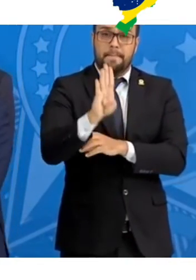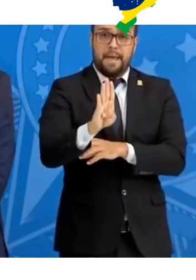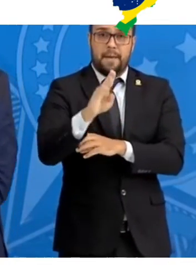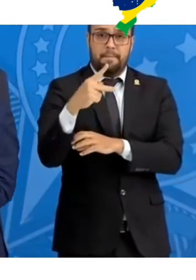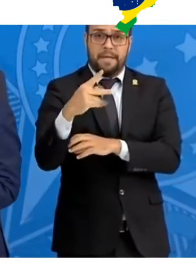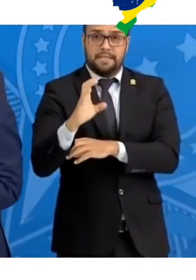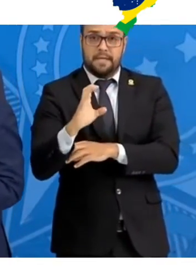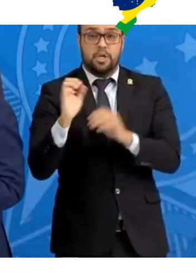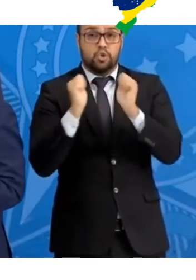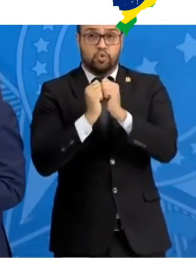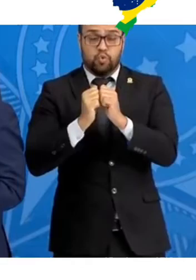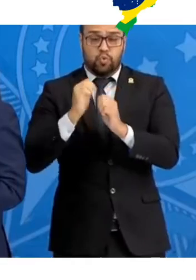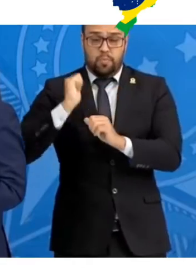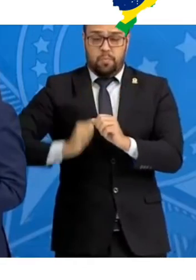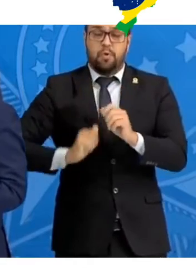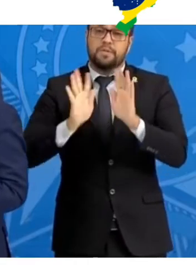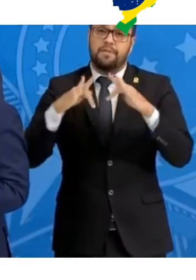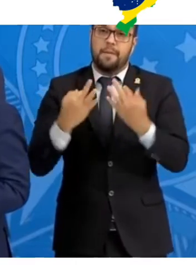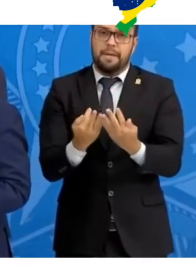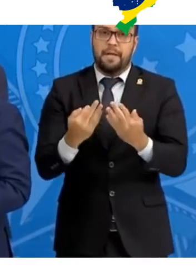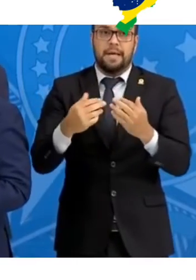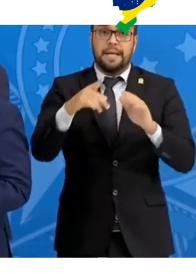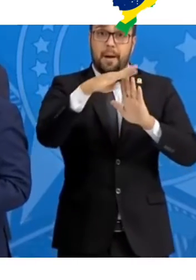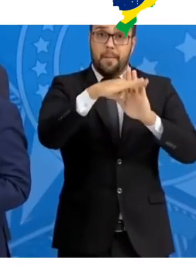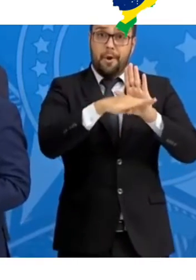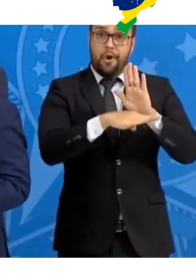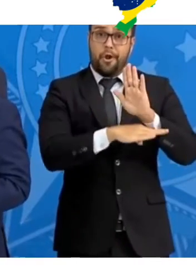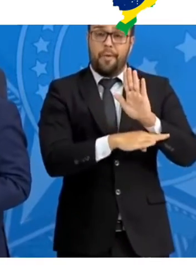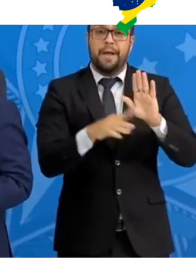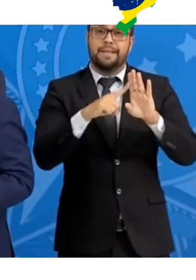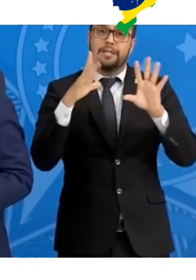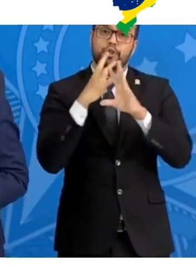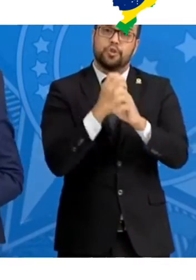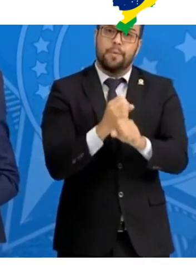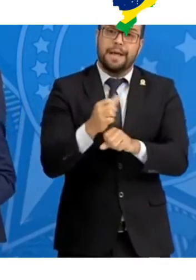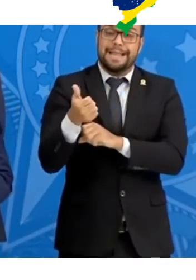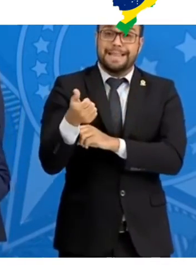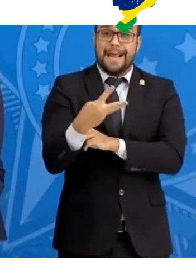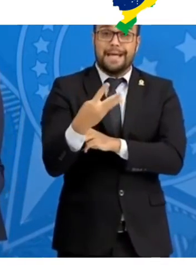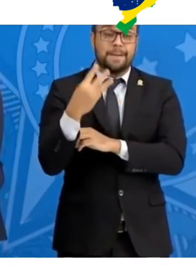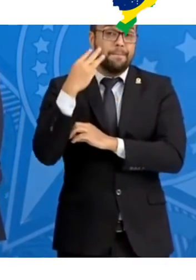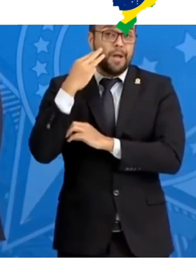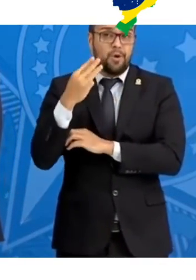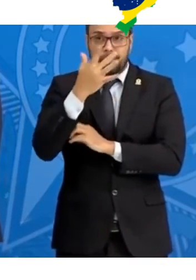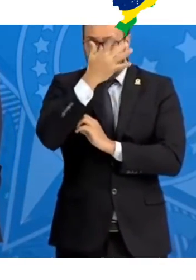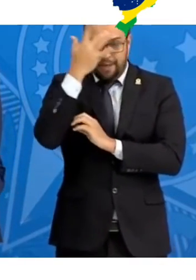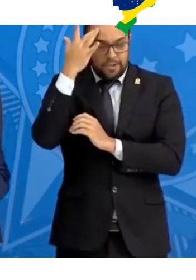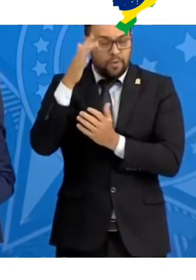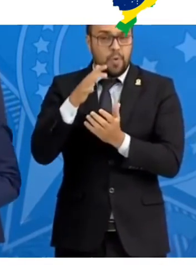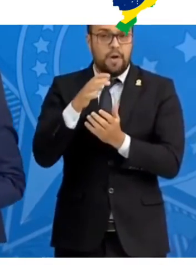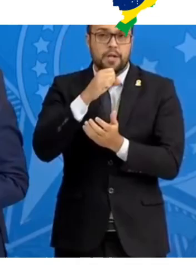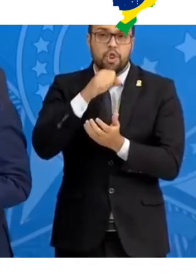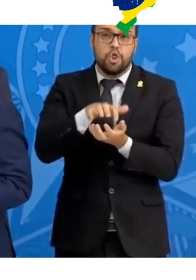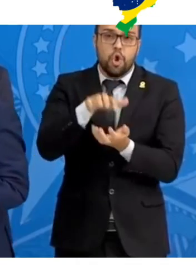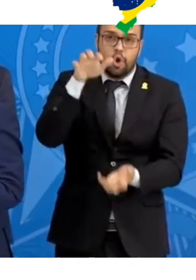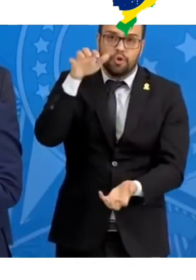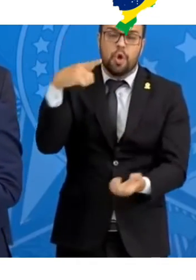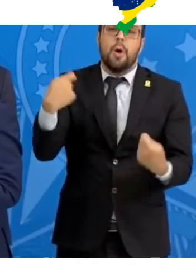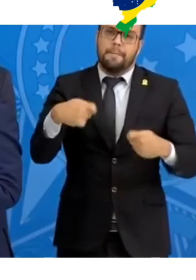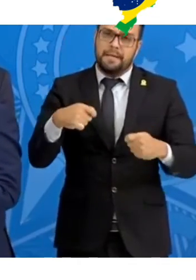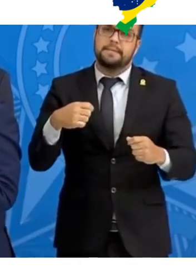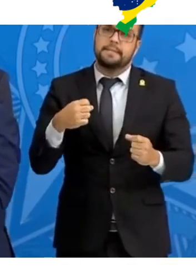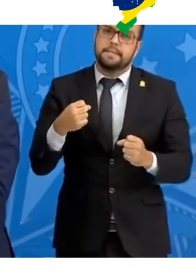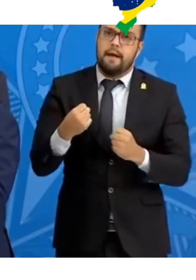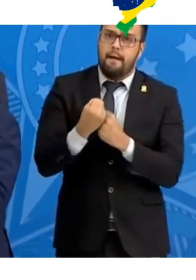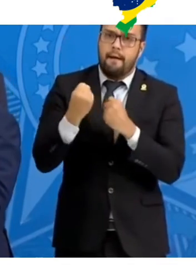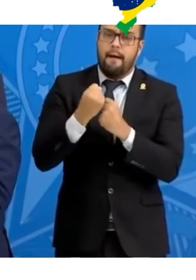Bolsa Família, nós temos nestes programas 3 milhões de idosos que precisam da nossa assistência. As famílias